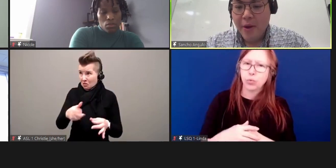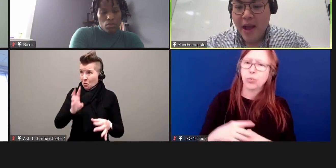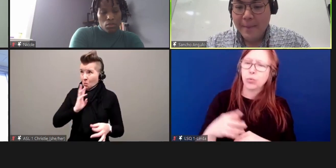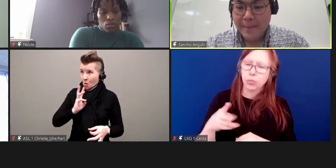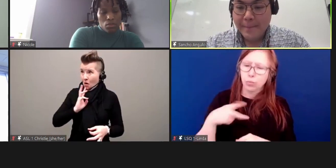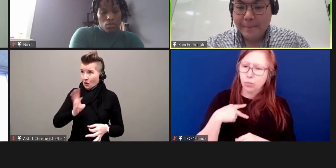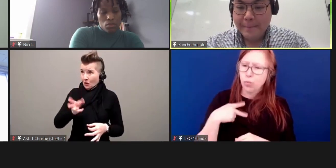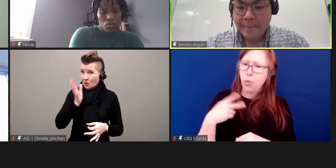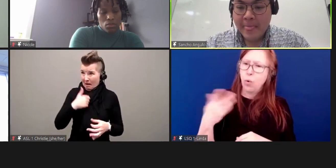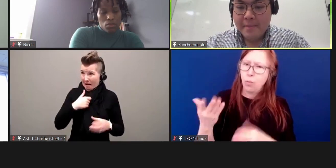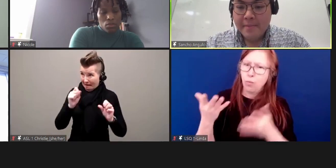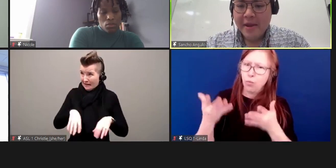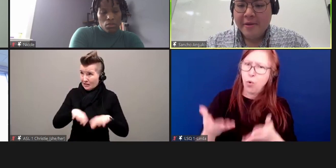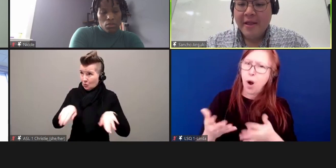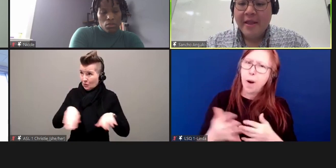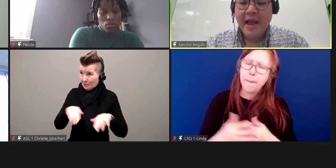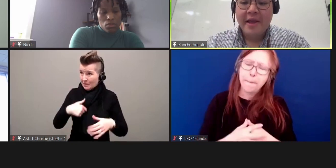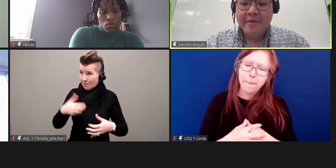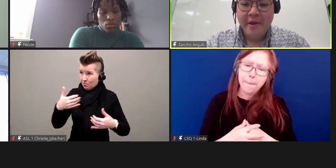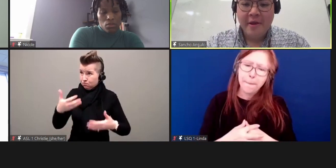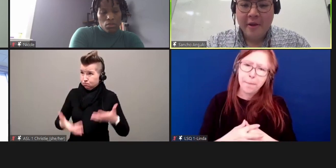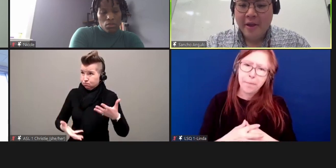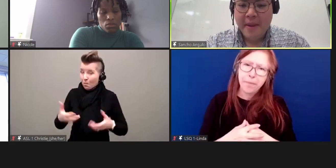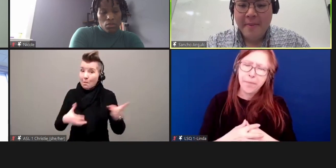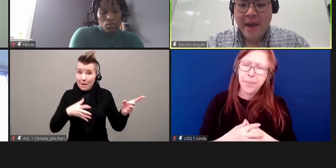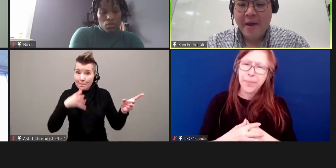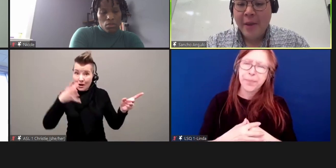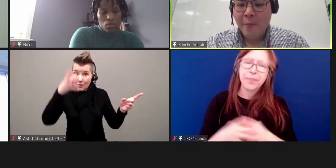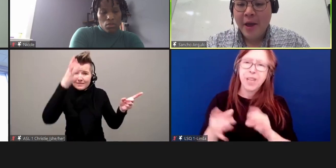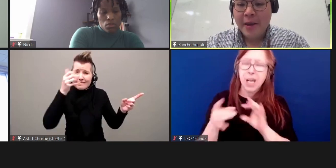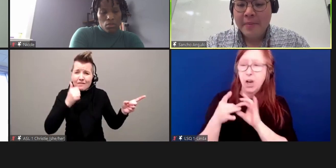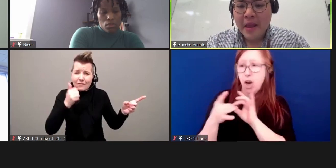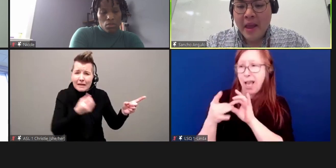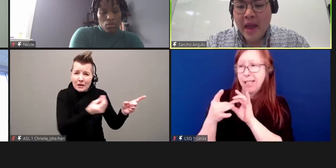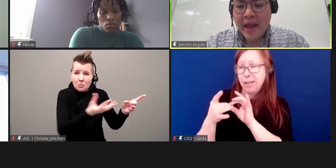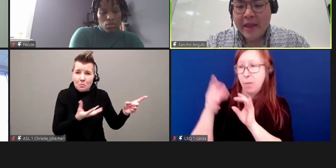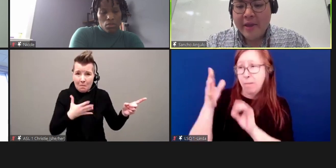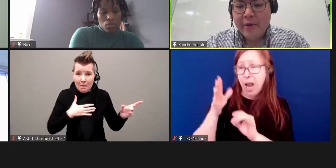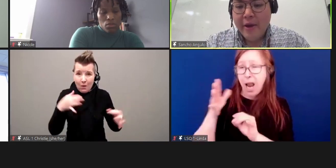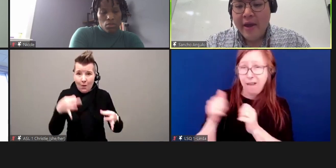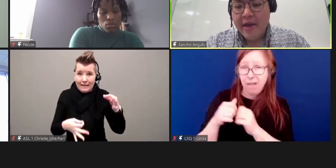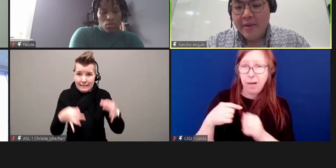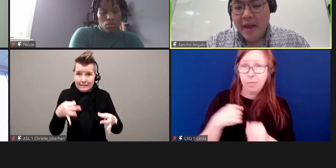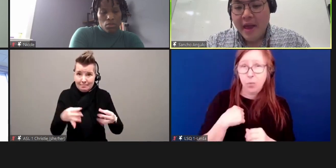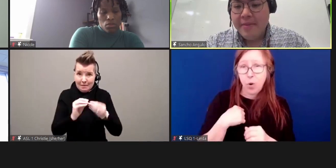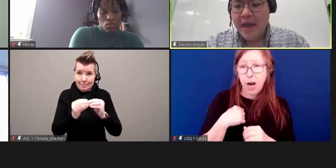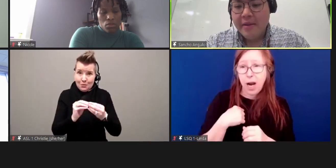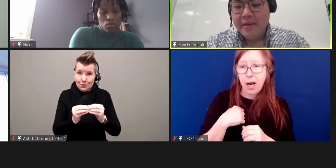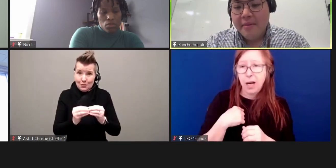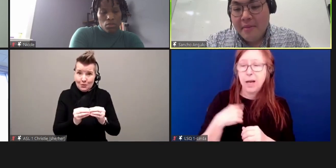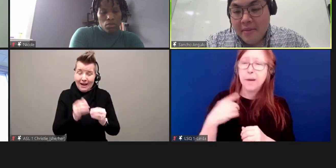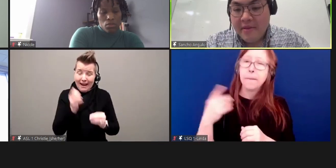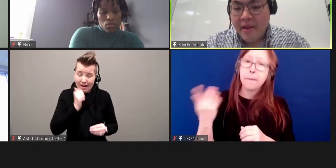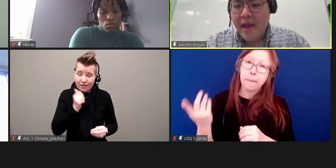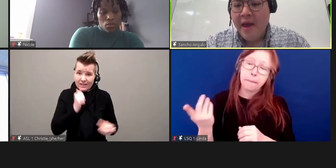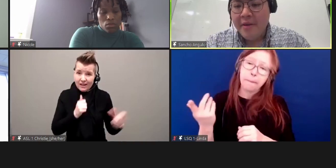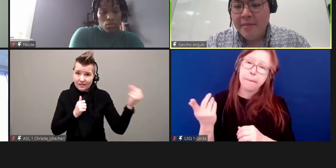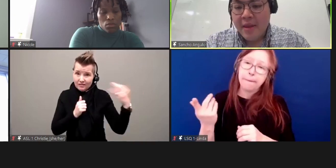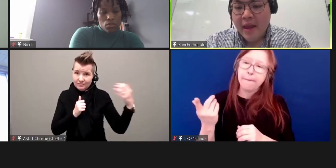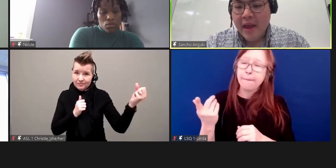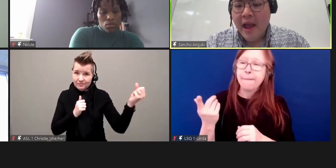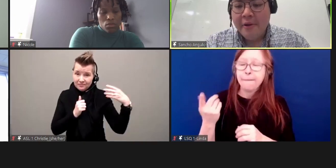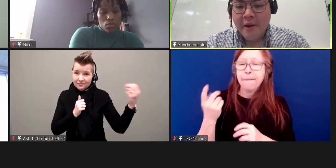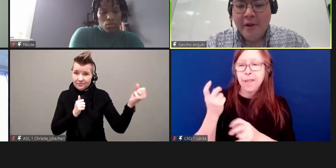de mes poids. Bien que cette relation entre mes parents et moi a été guérie à bien des